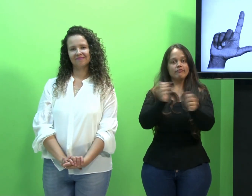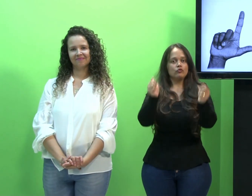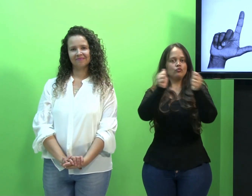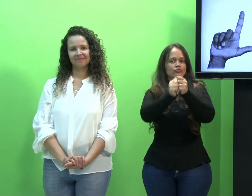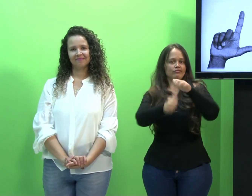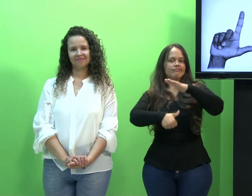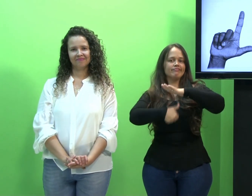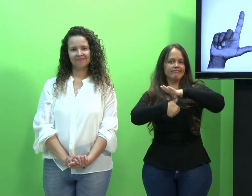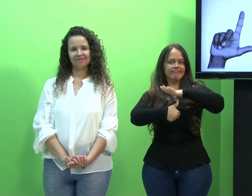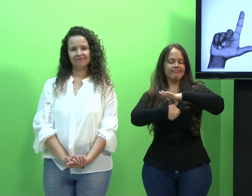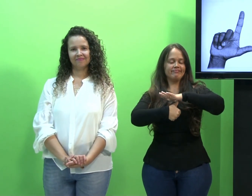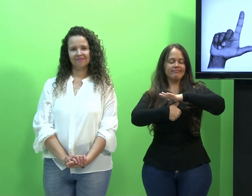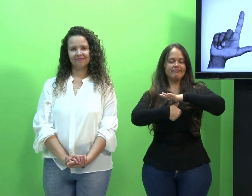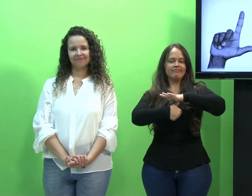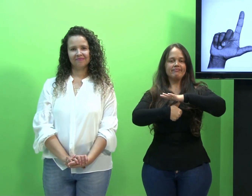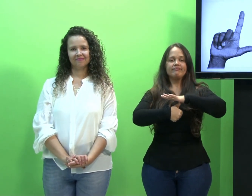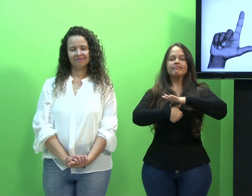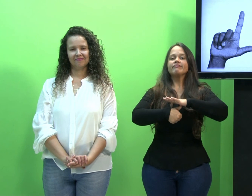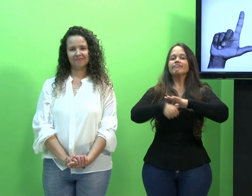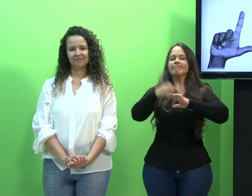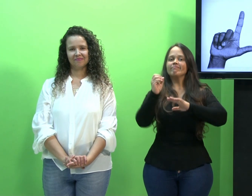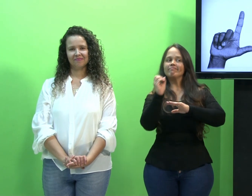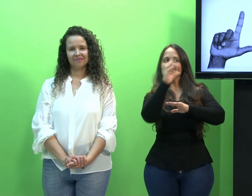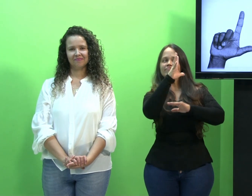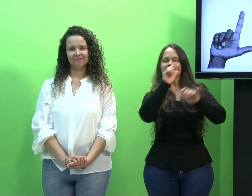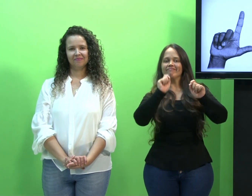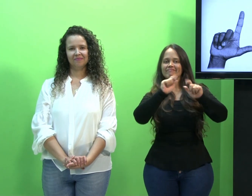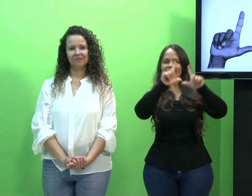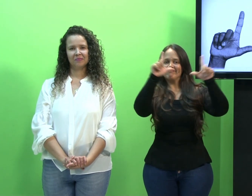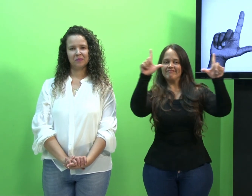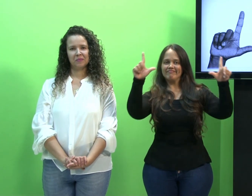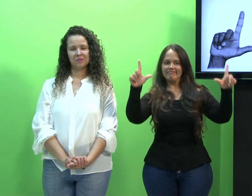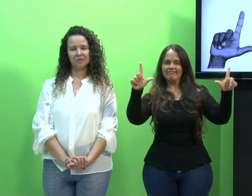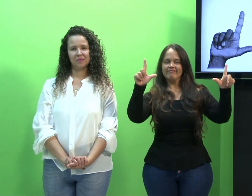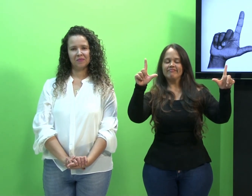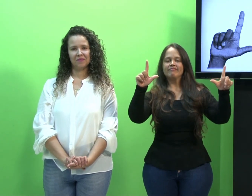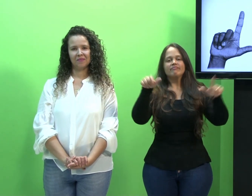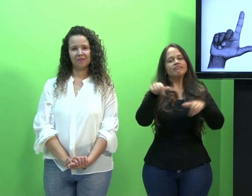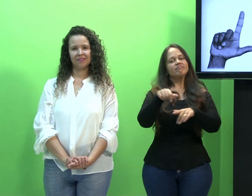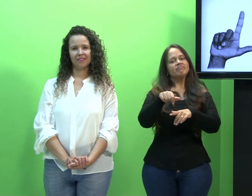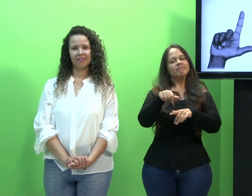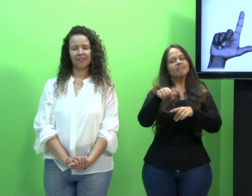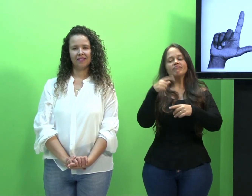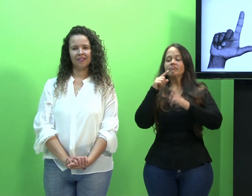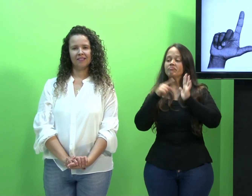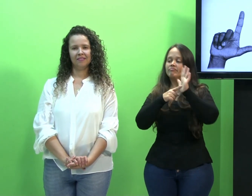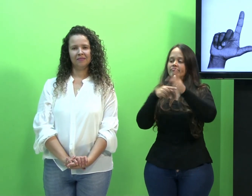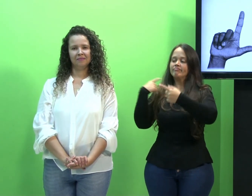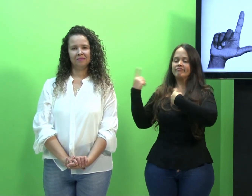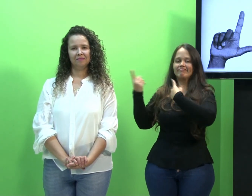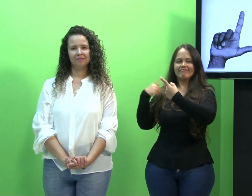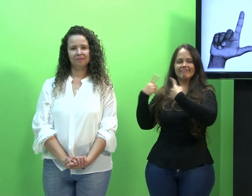tutor. Será reproduzido um vídeo com um pequeno diálogo feito por nós. Ele